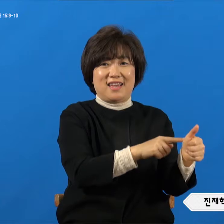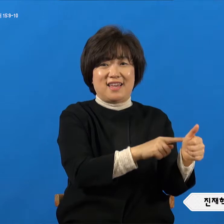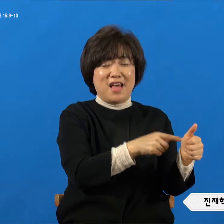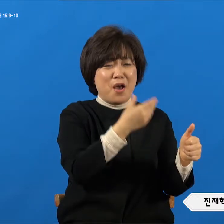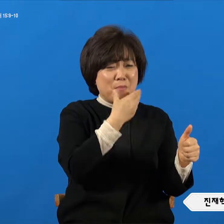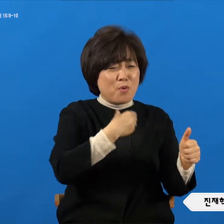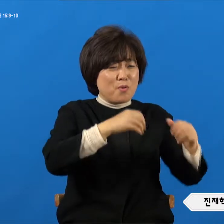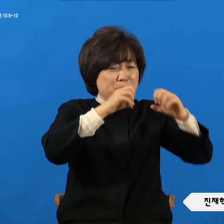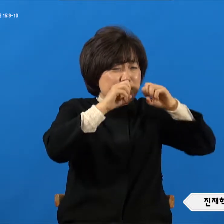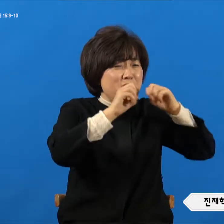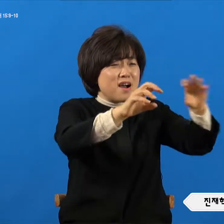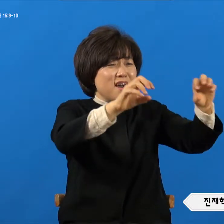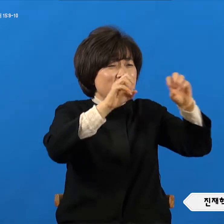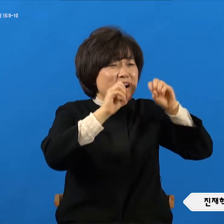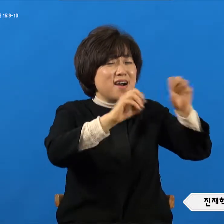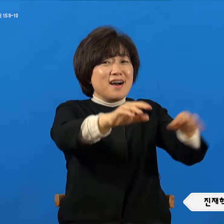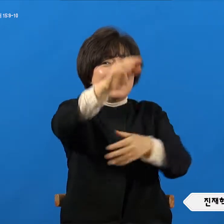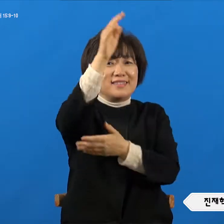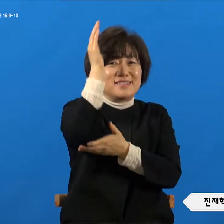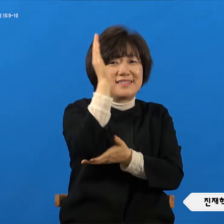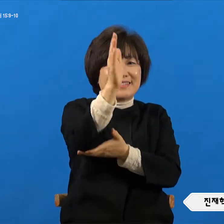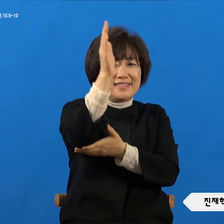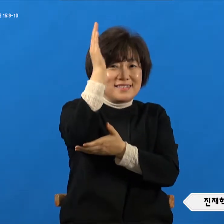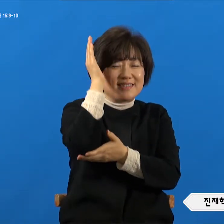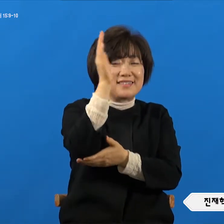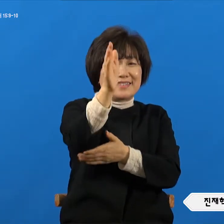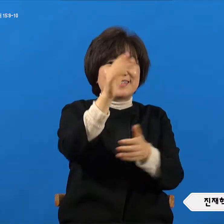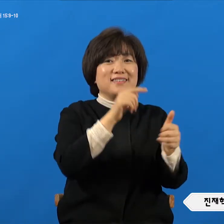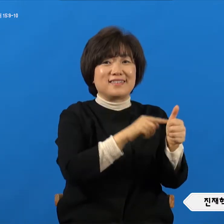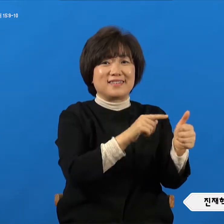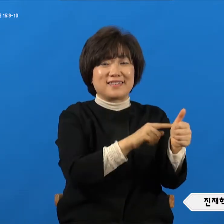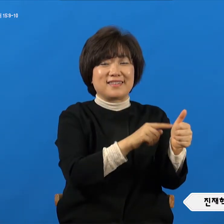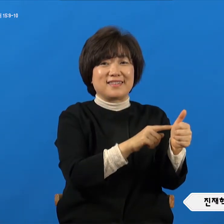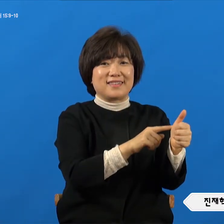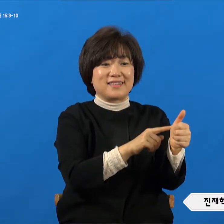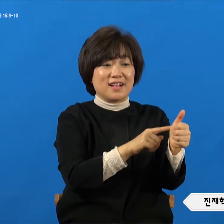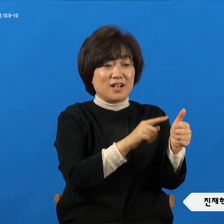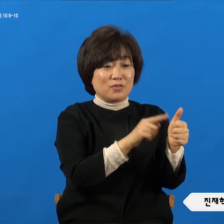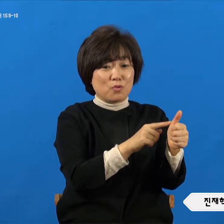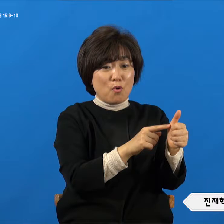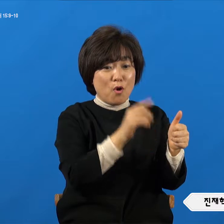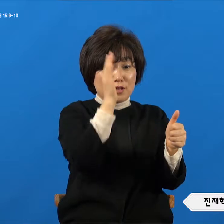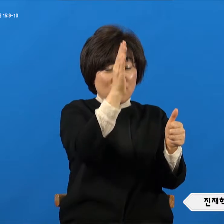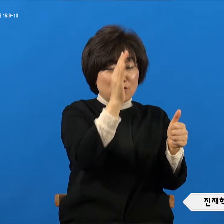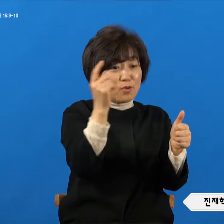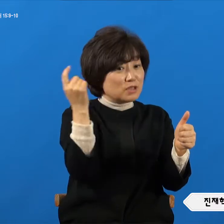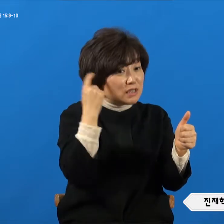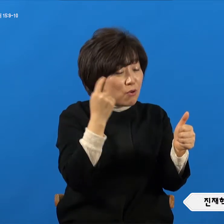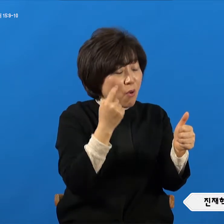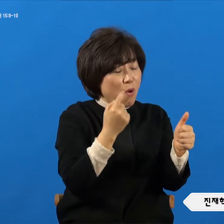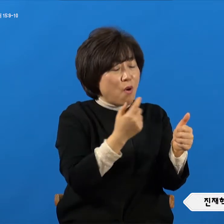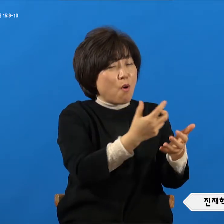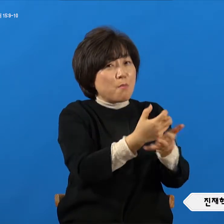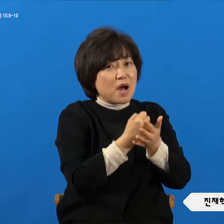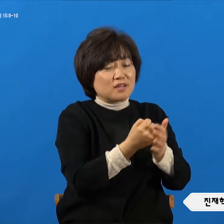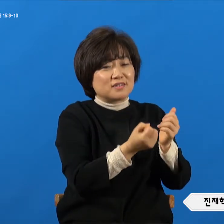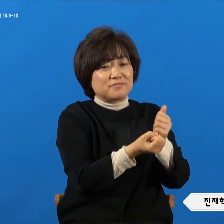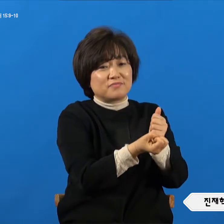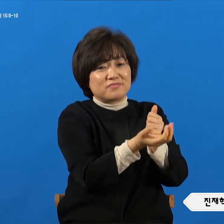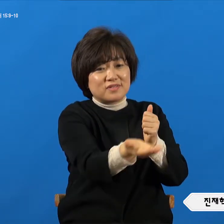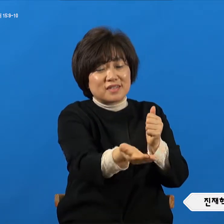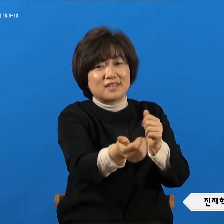전도 집회를 엽니다. 그 전도 집회에 큰 영향을 받은 또 한 사람이 등장합니다.